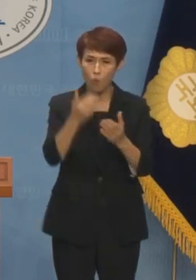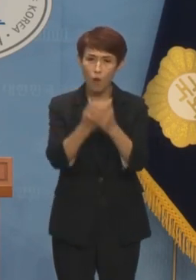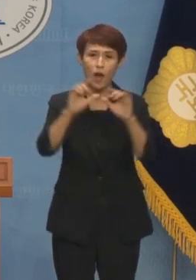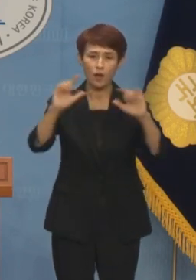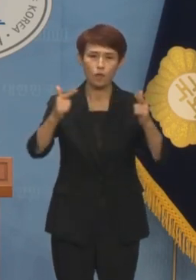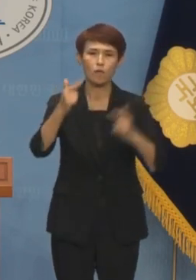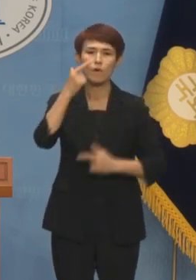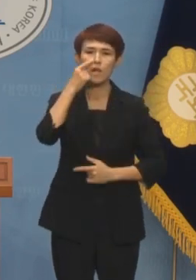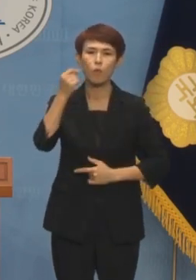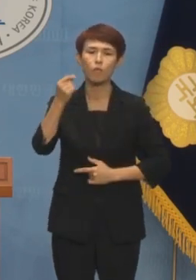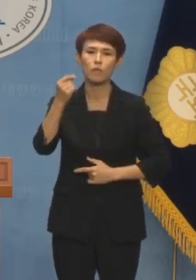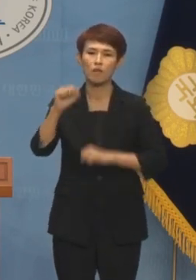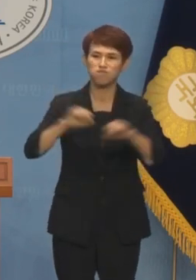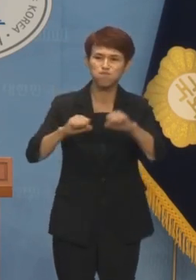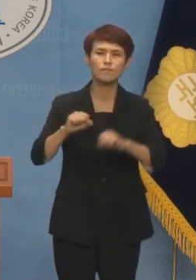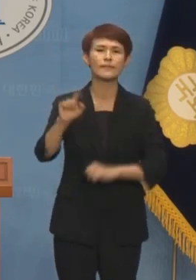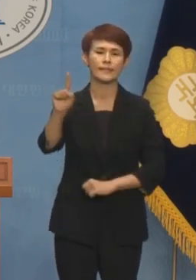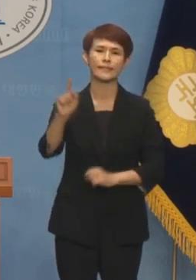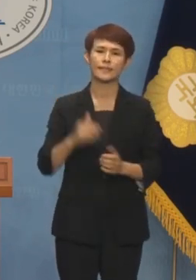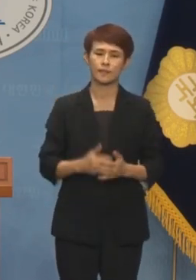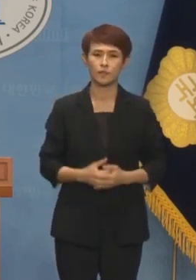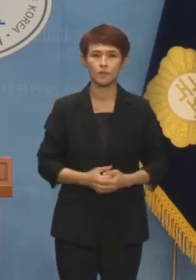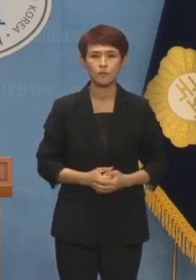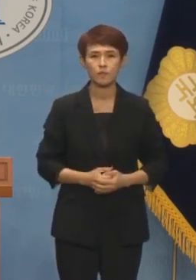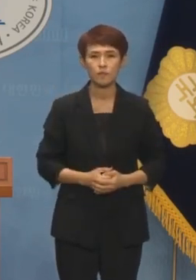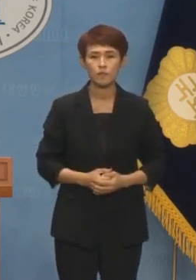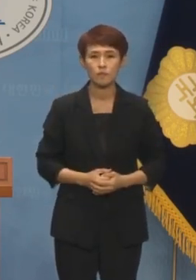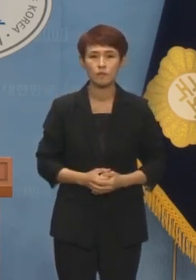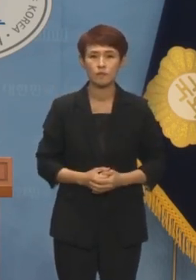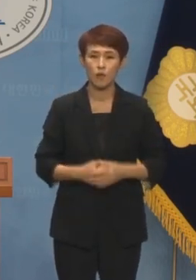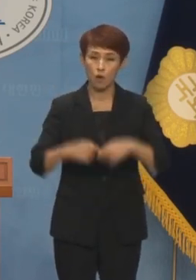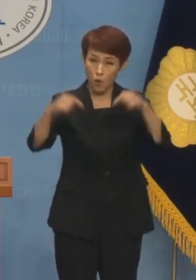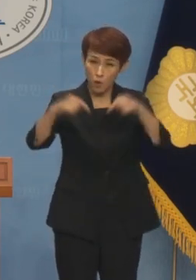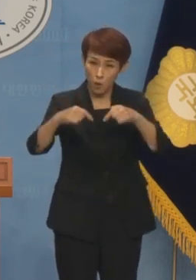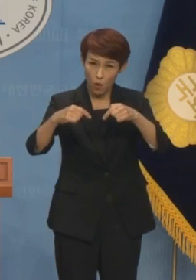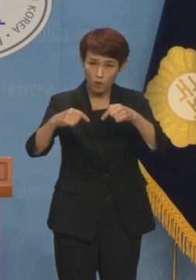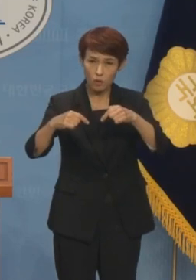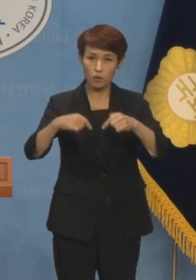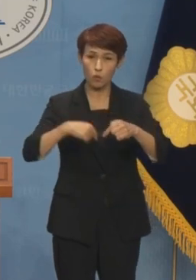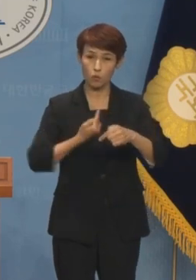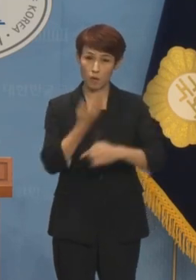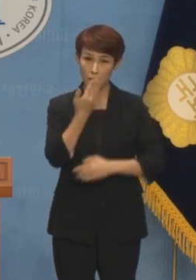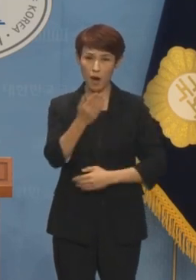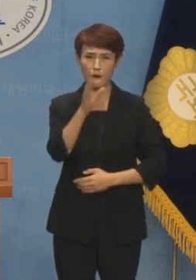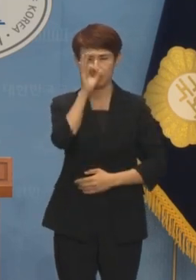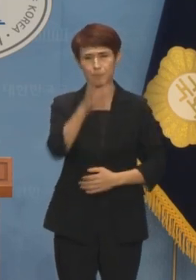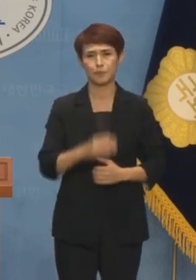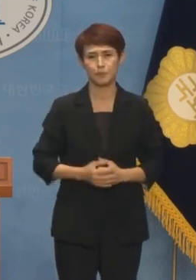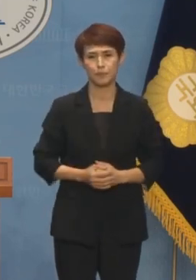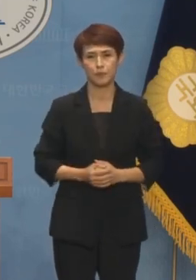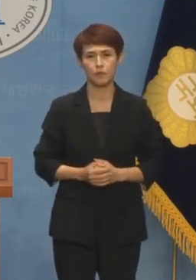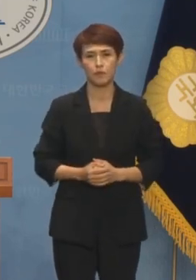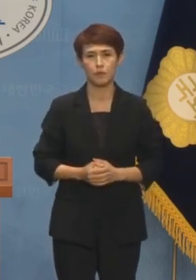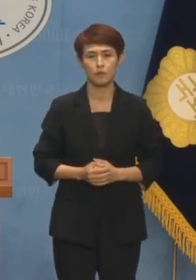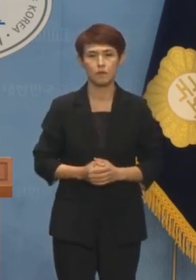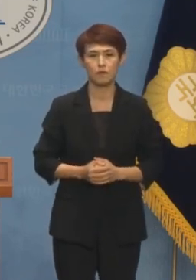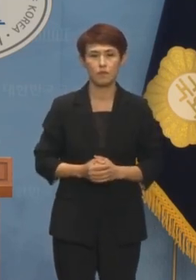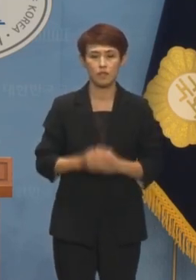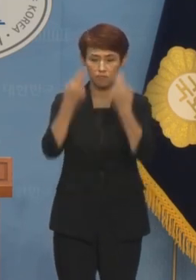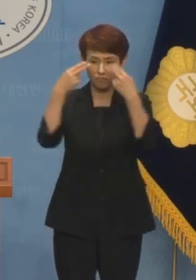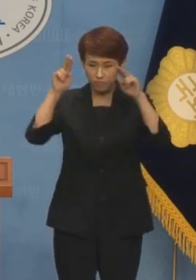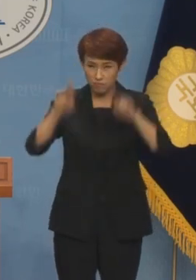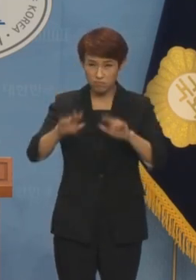일본 정부의 독주입니다. 외교는 일방적이지 않습니다. 오늘의 야스쿠니